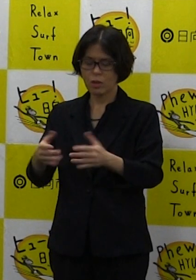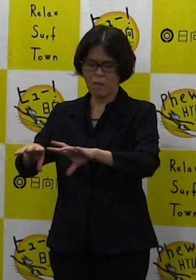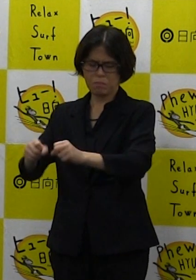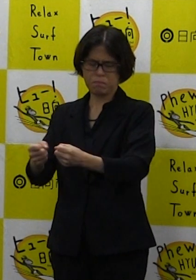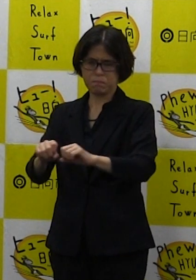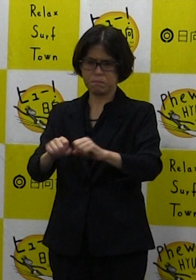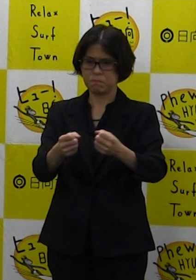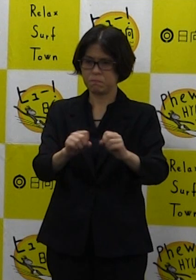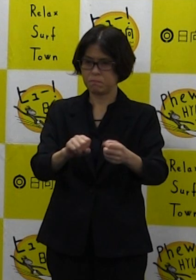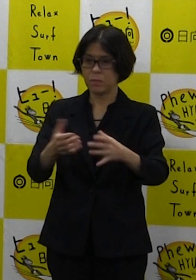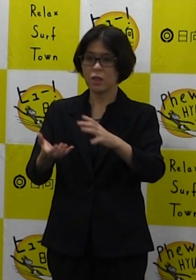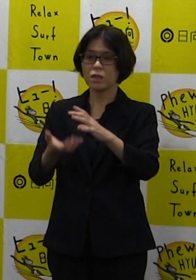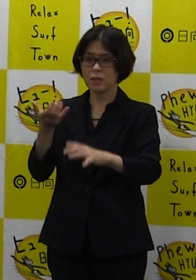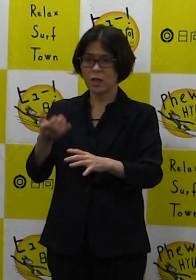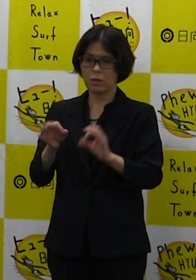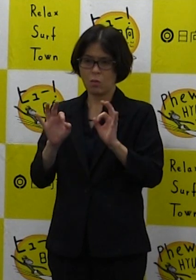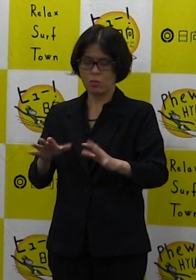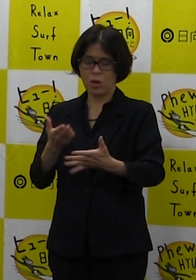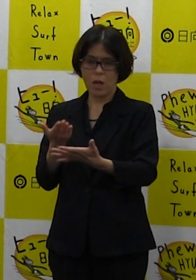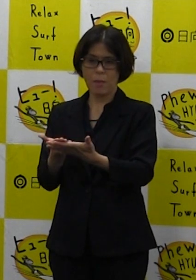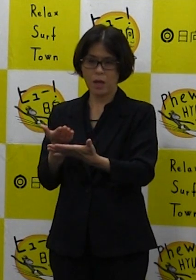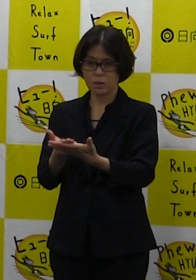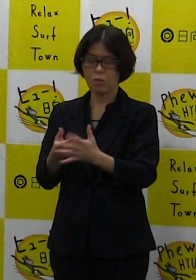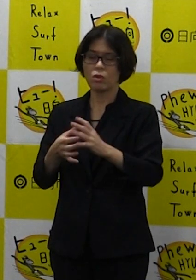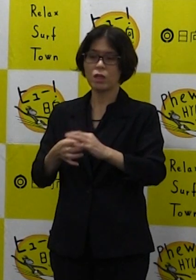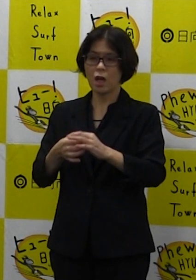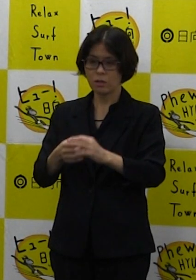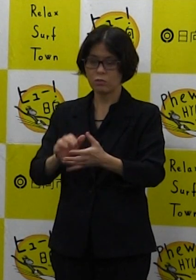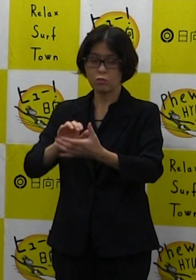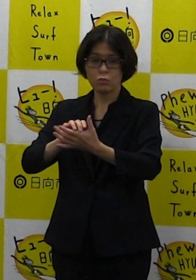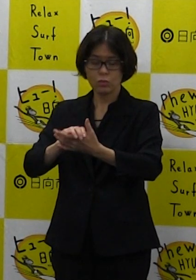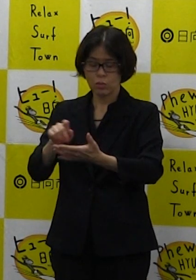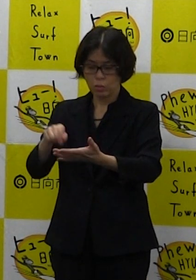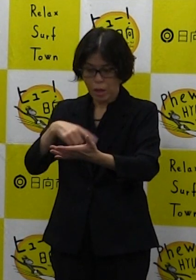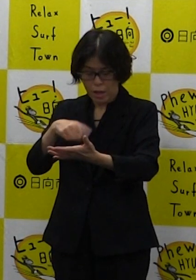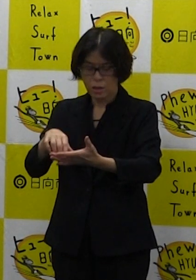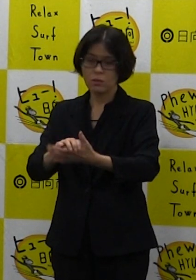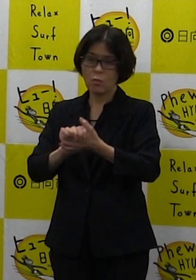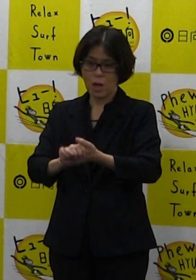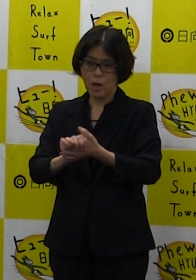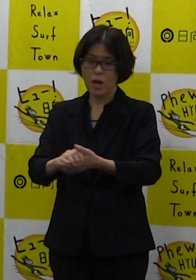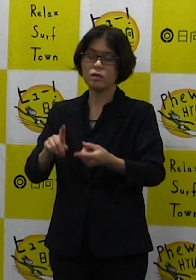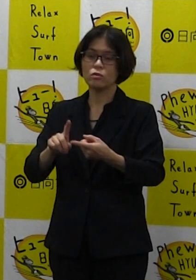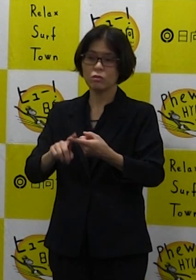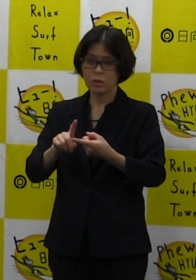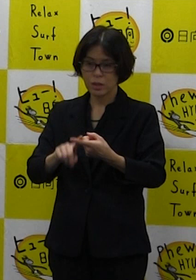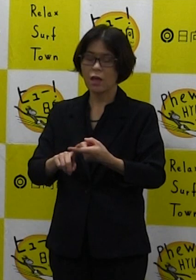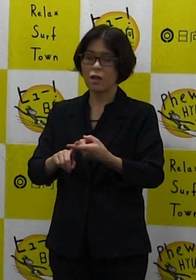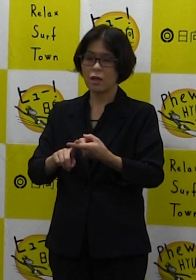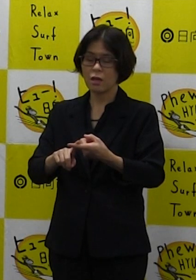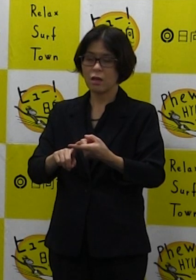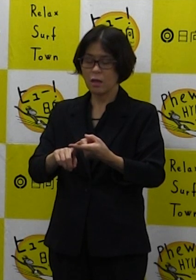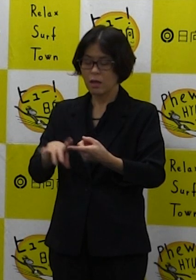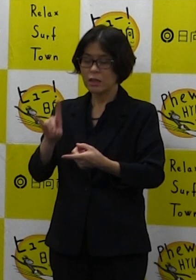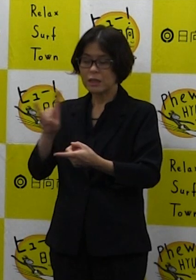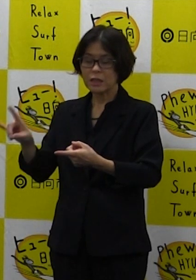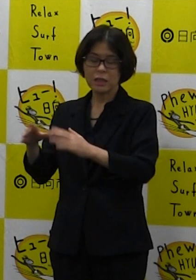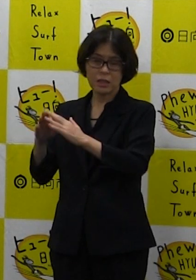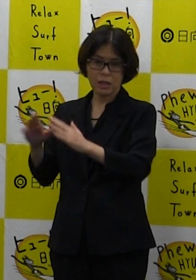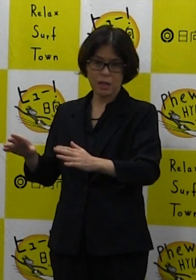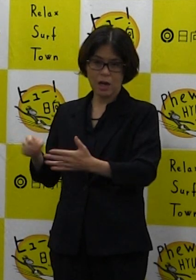器物損壊事件の損害賠償請求に関する和解について地方自治法の規定に基づき議会